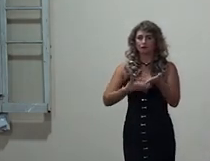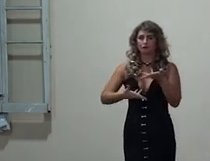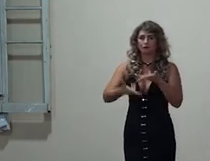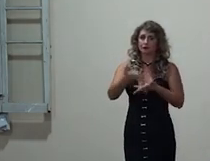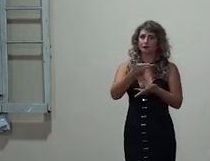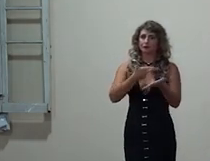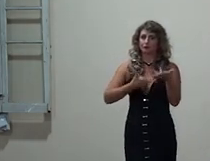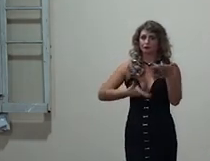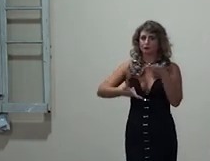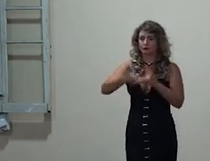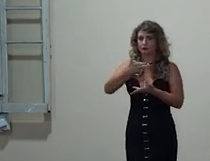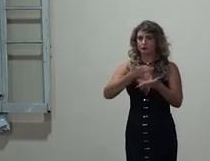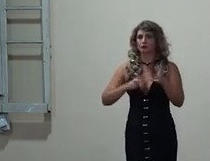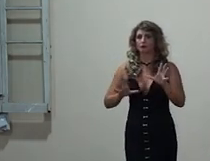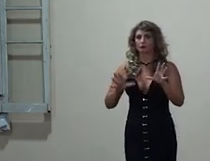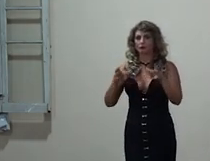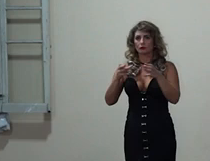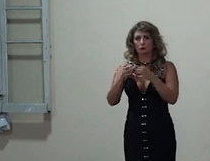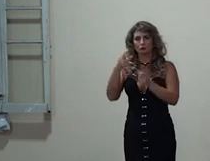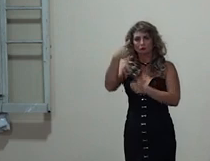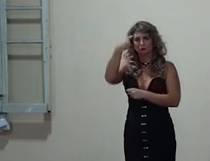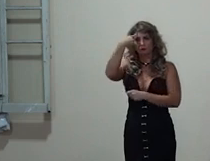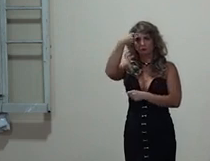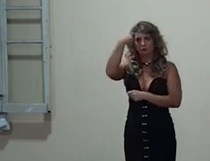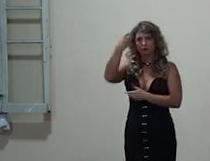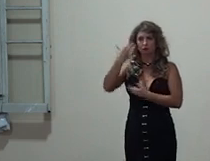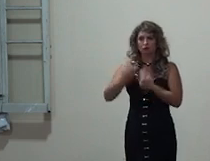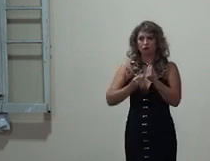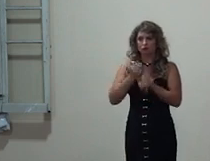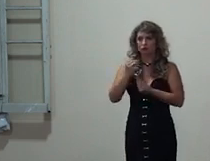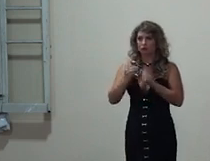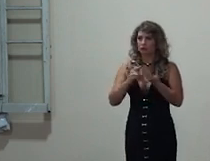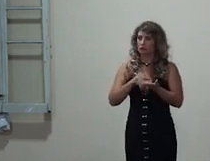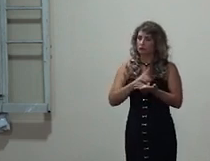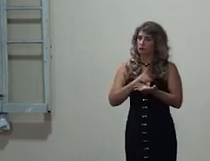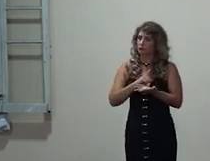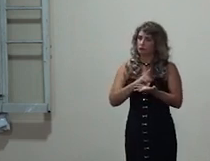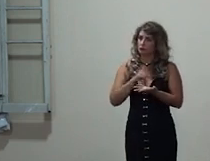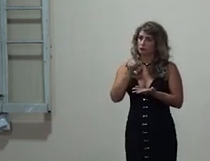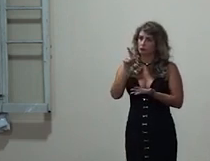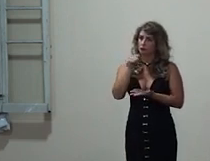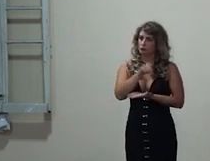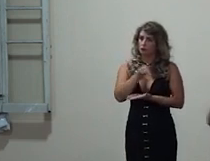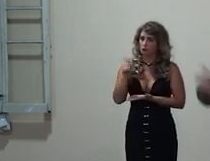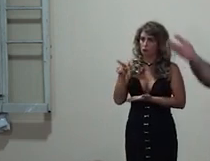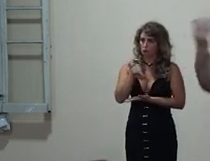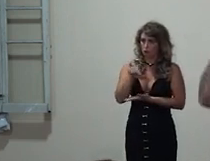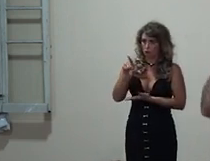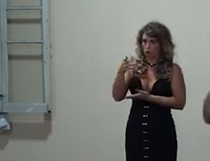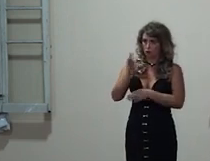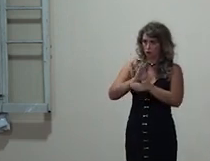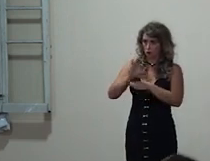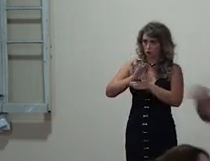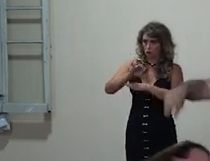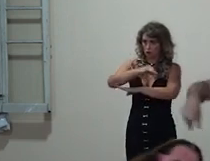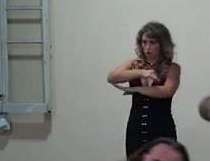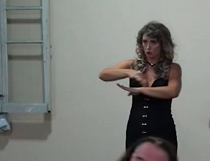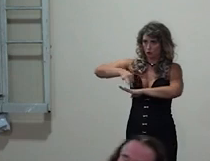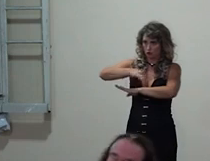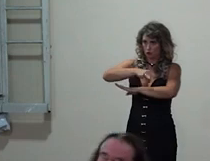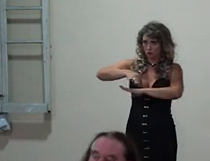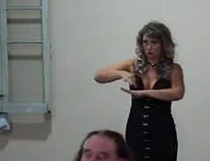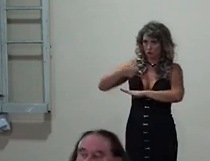participar desse grupo de pensantes? Pois o professor de arquitetura... Venha junto aqui, vem